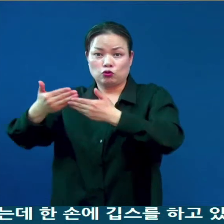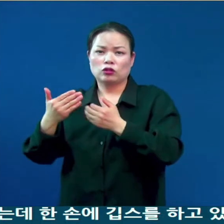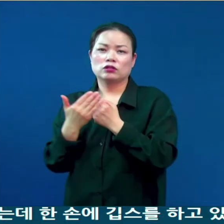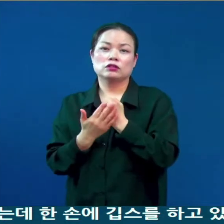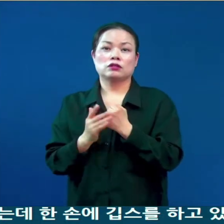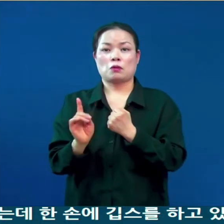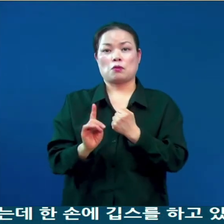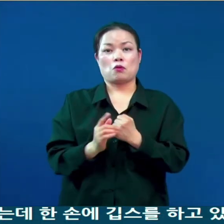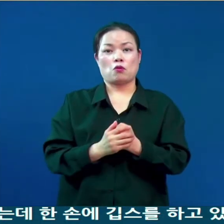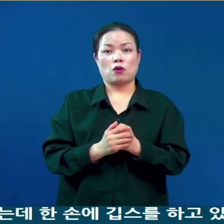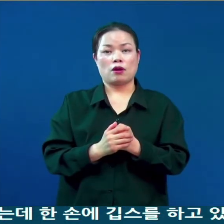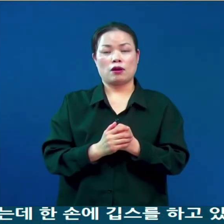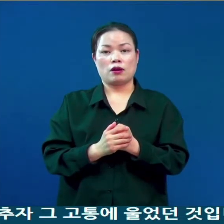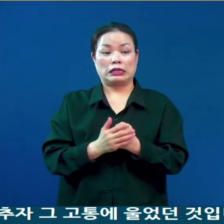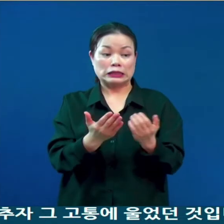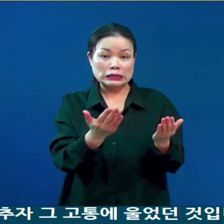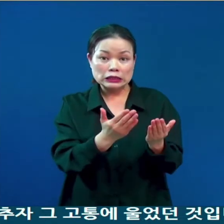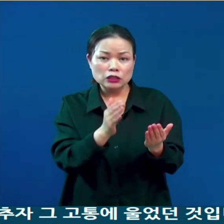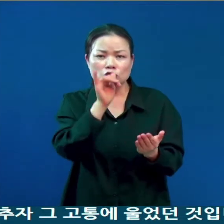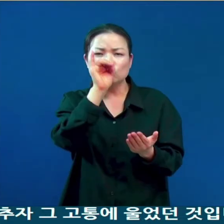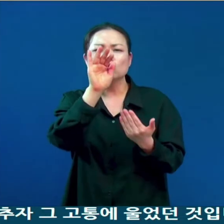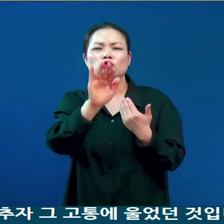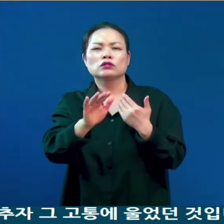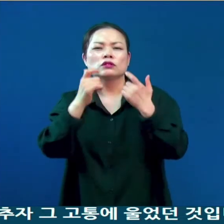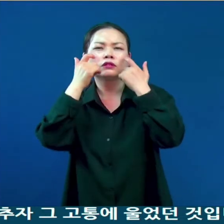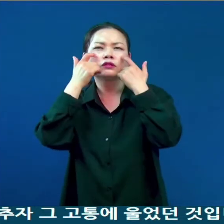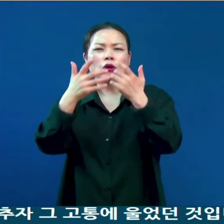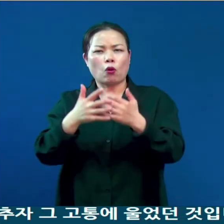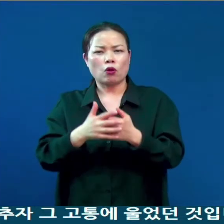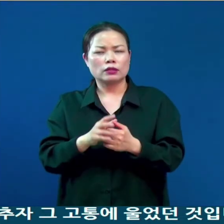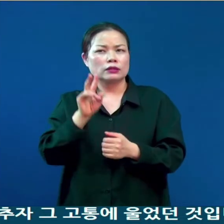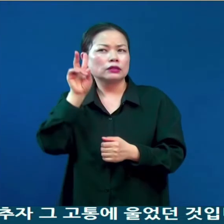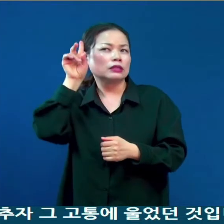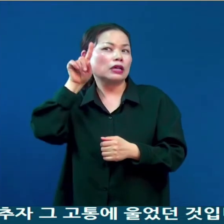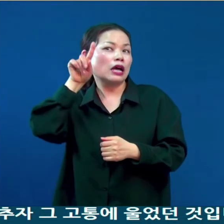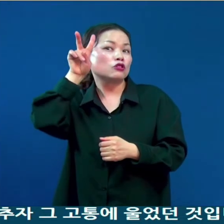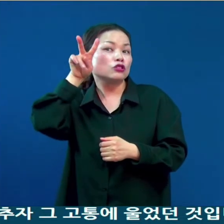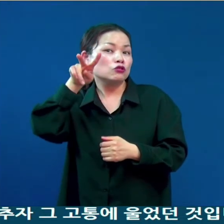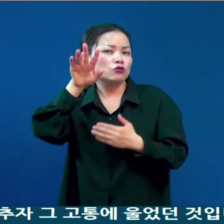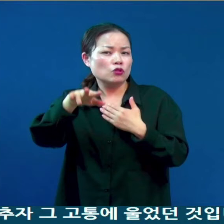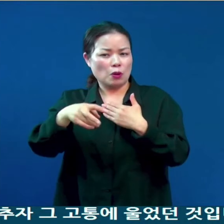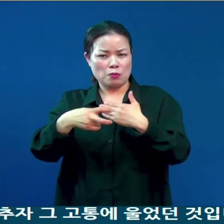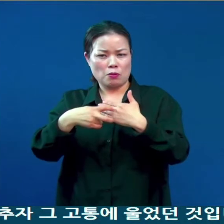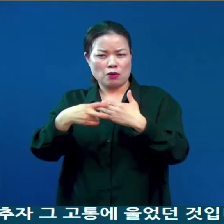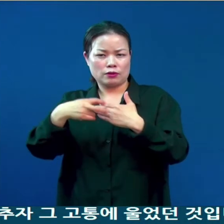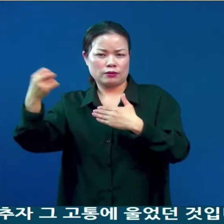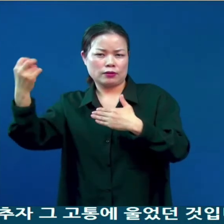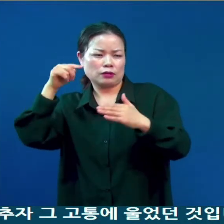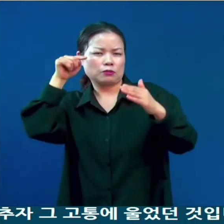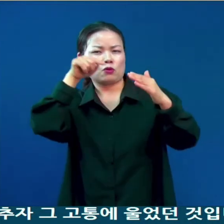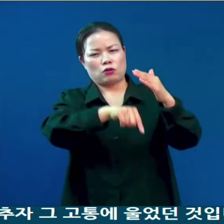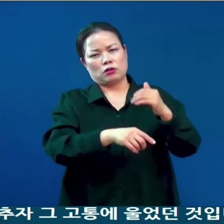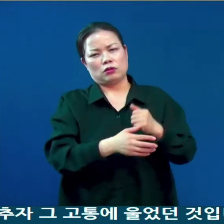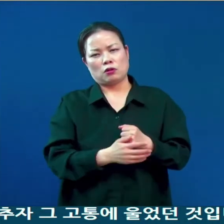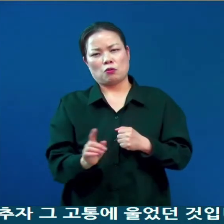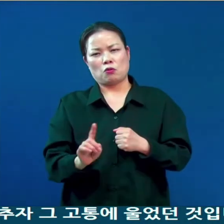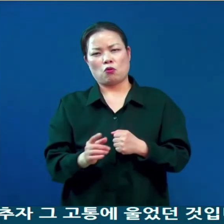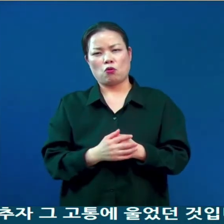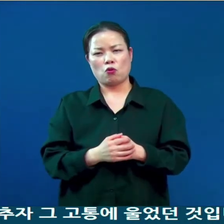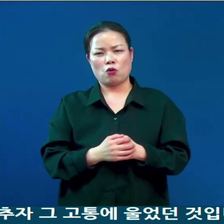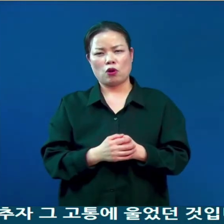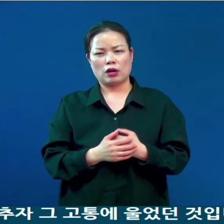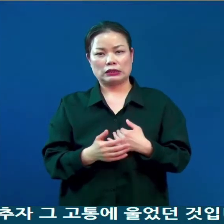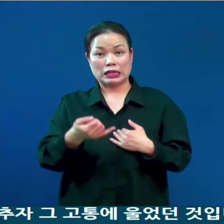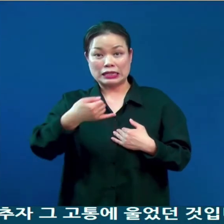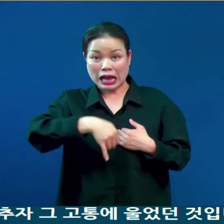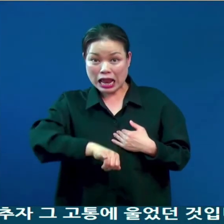은혜가 뭐였냐면 그 일이 있고 나서 정확히 이틀 만에 병원을 다시 가게 하셨습니다. 이제 뭐였냐면